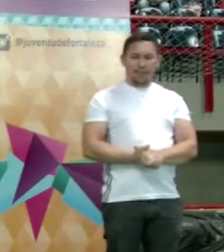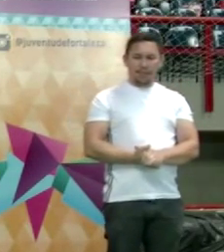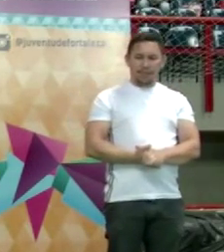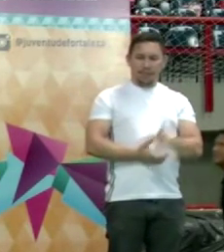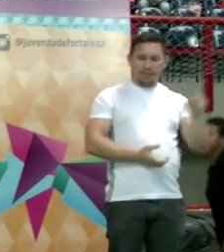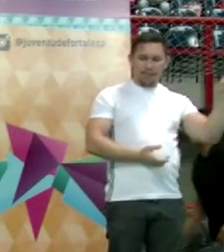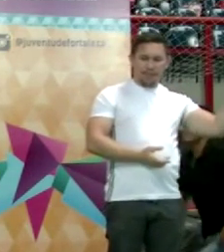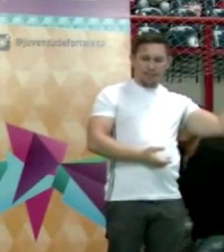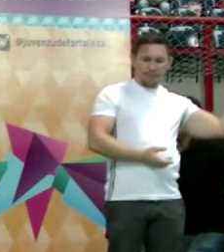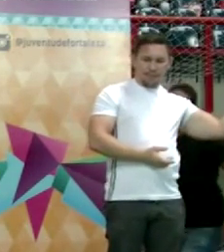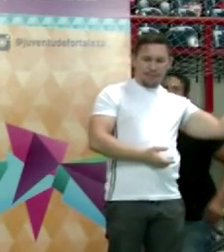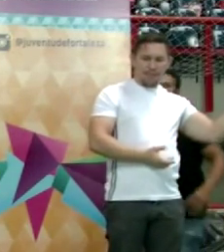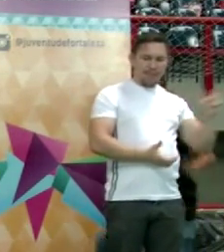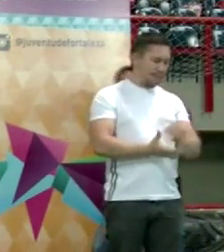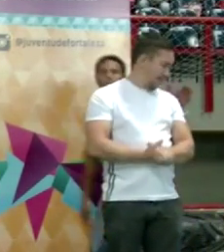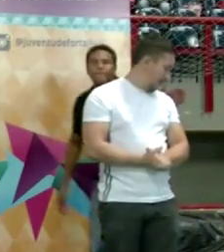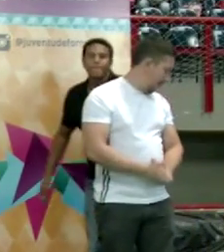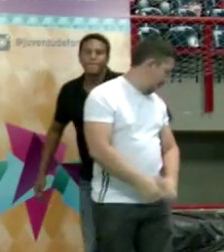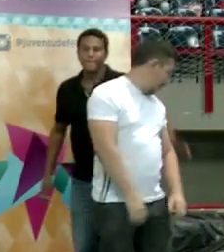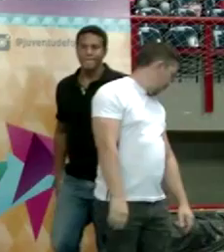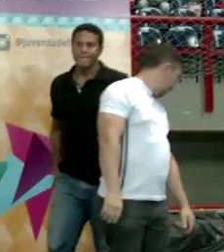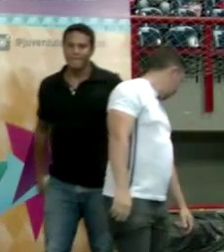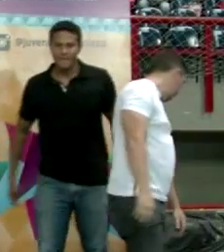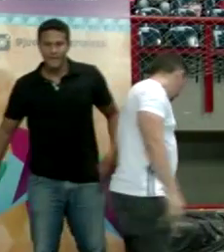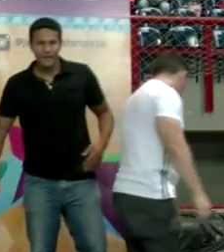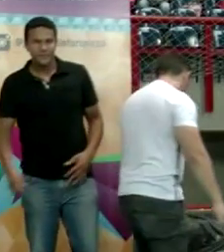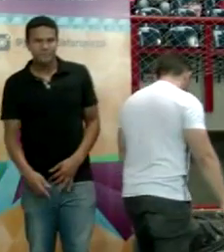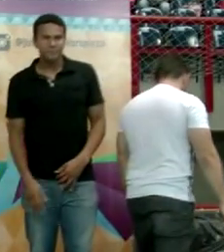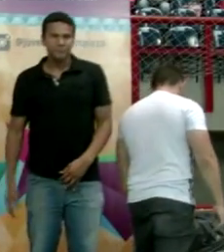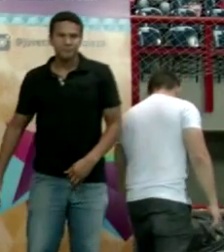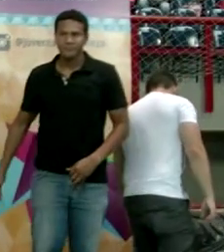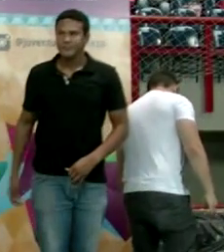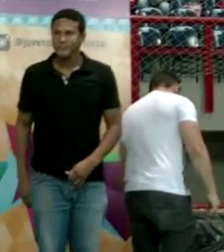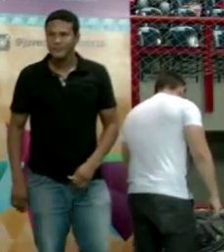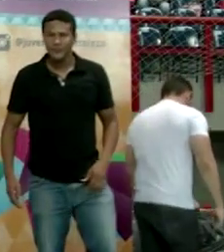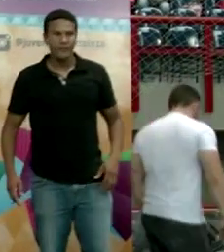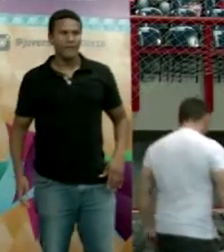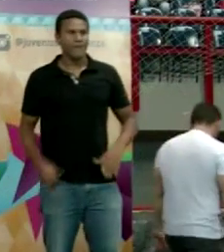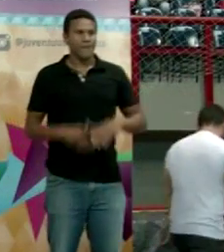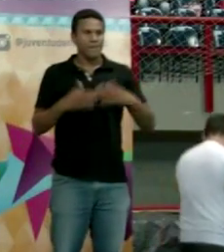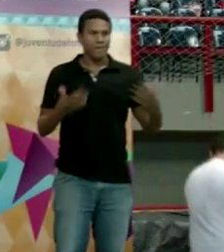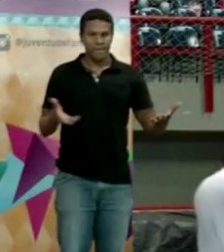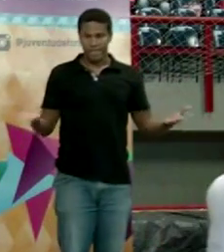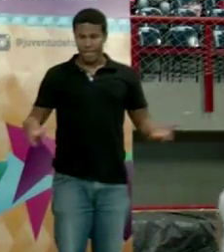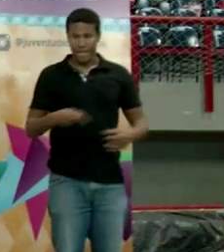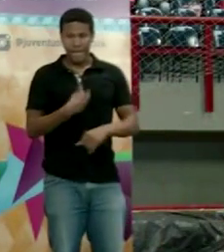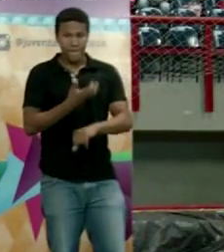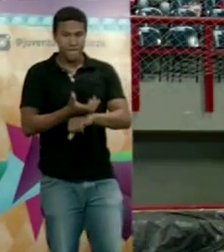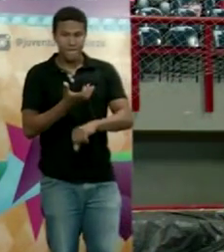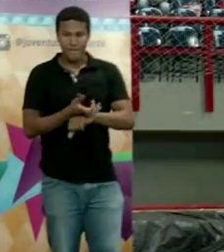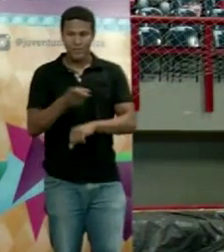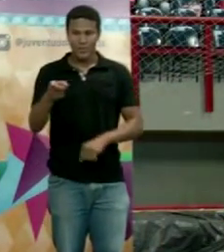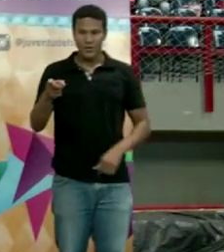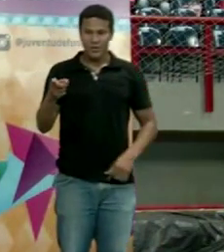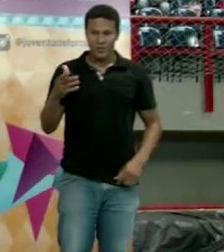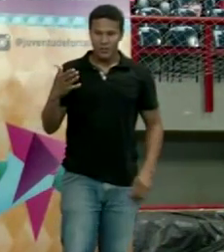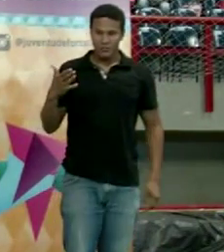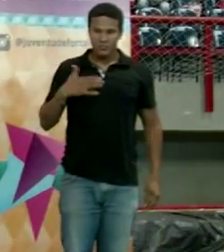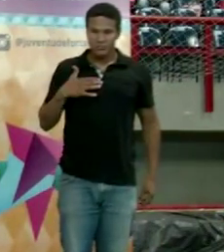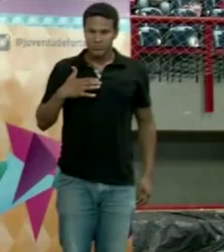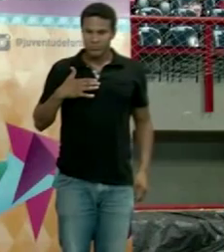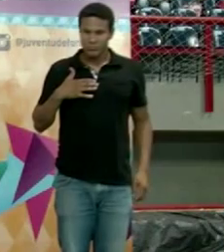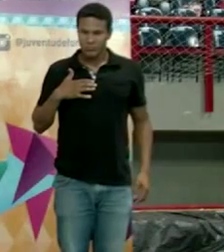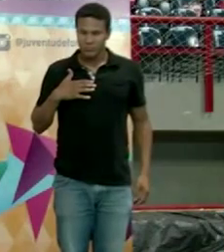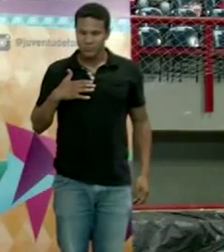Deixa eu acender aqui a lousa, tá pronta. Ok. Gente, o nosso módulo de História do Brasil